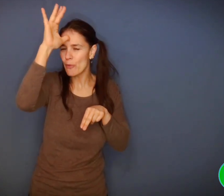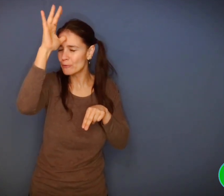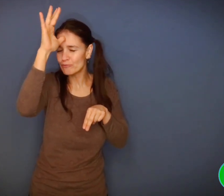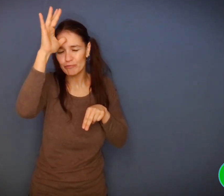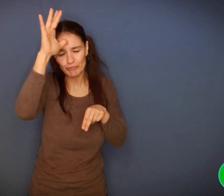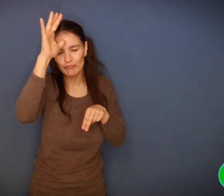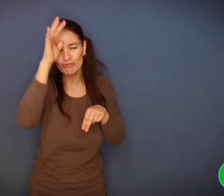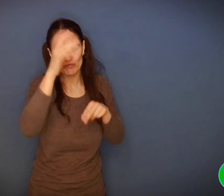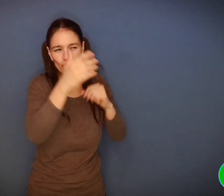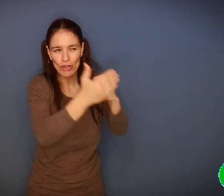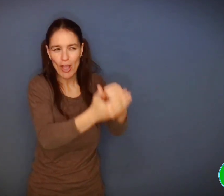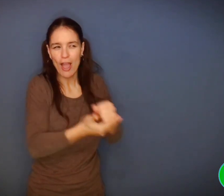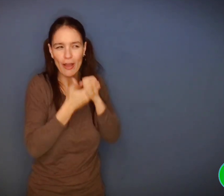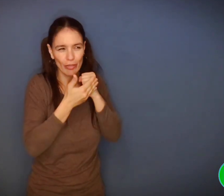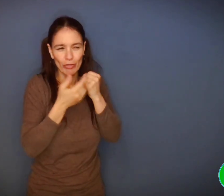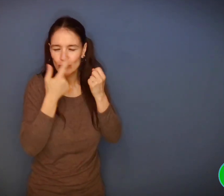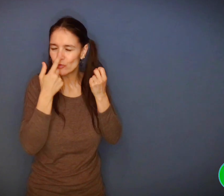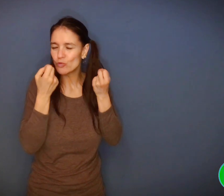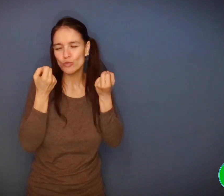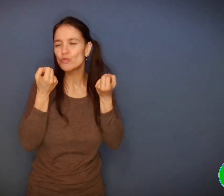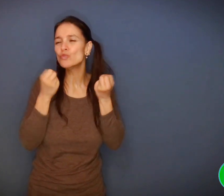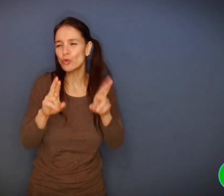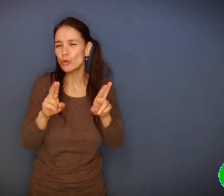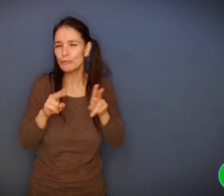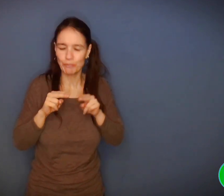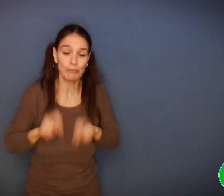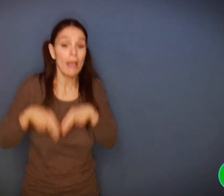« Odette pourra sans doute m'aider ! » se dit Félicien.